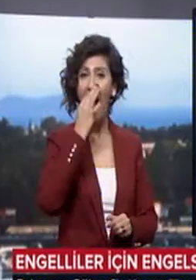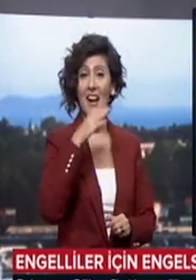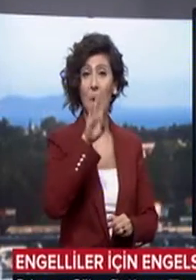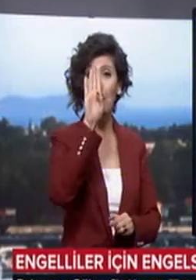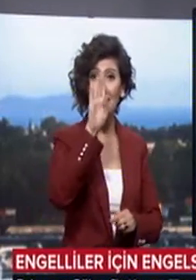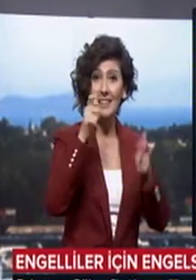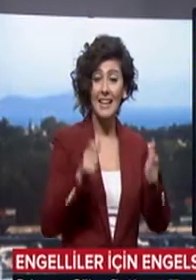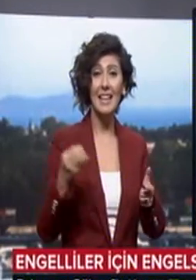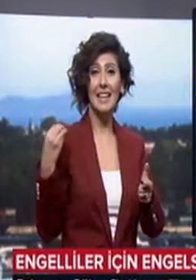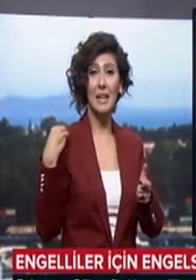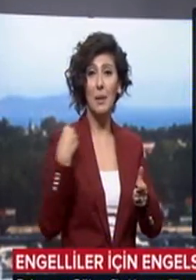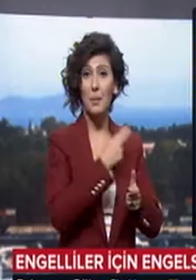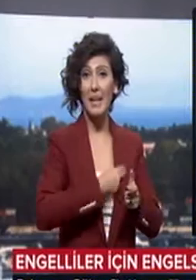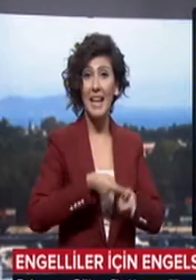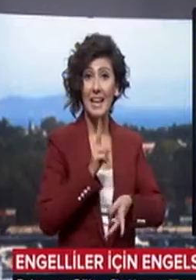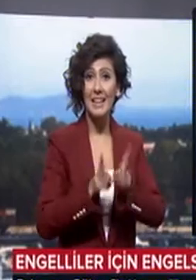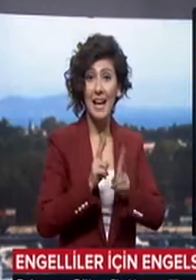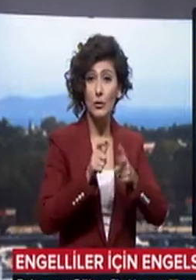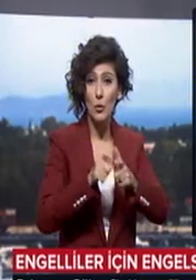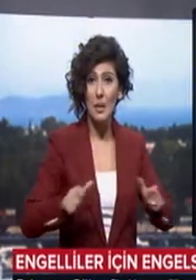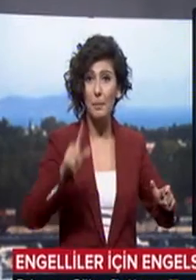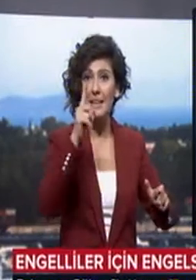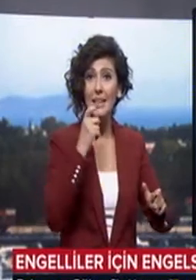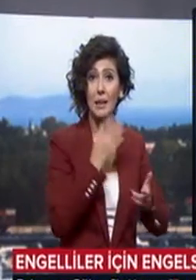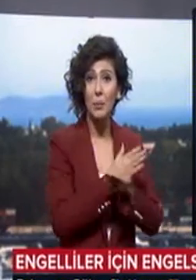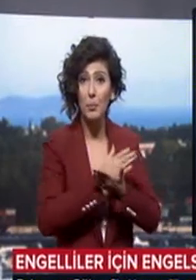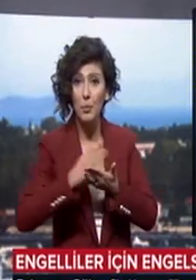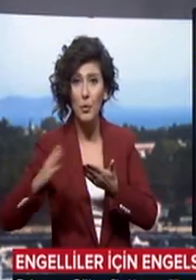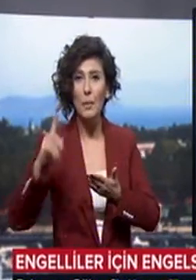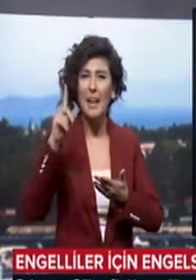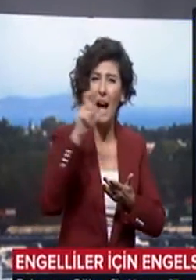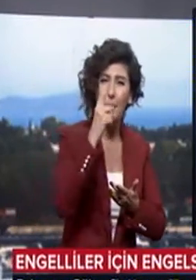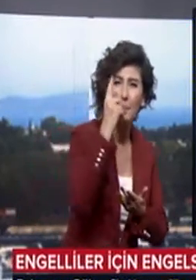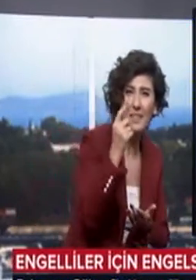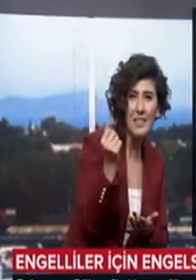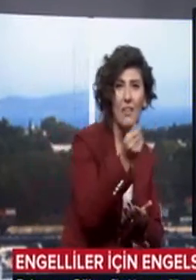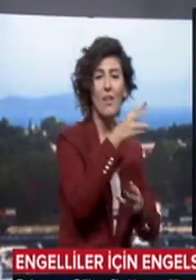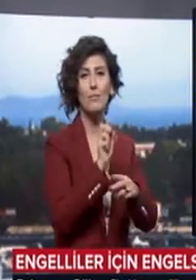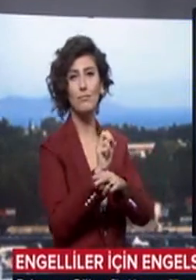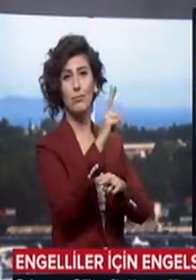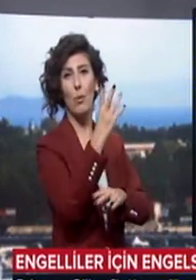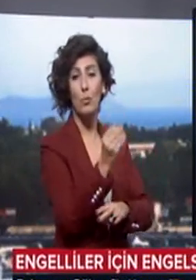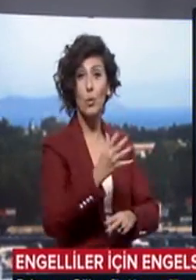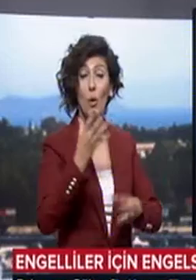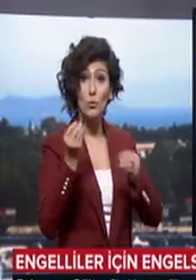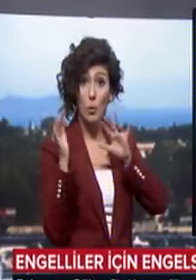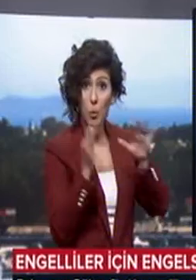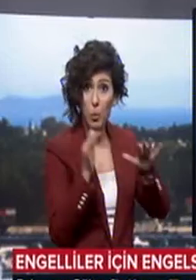Mahalle Belediyesi'nin tiyatro salonunda film bir yıl boyunca ayda bir kere gösterime girecek. Talep yoğun olursa gösterim saatleri de